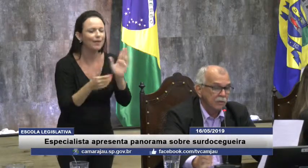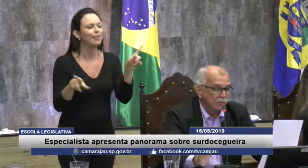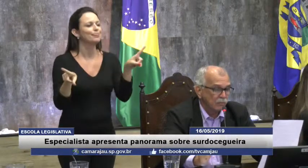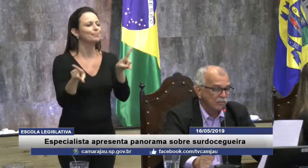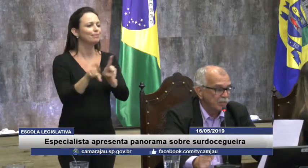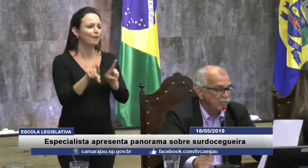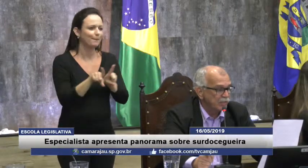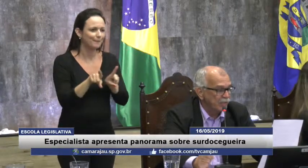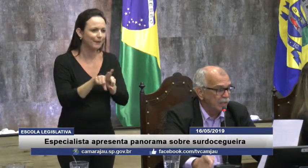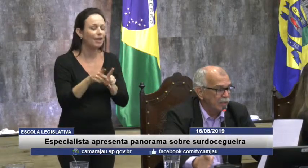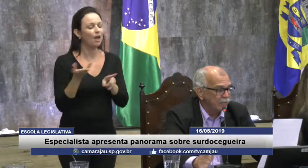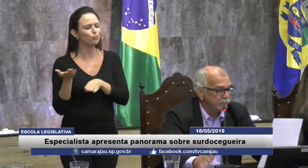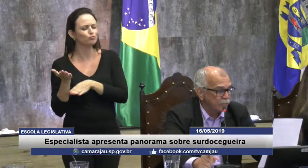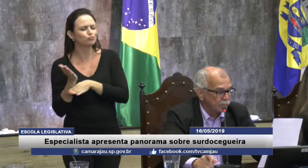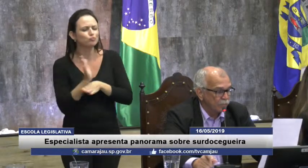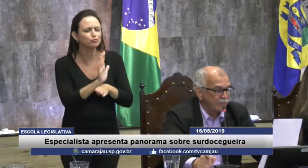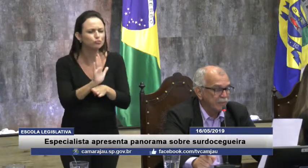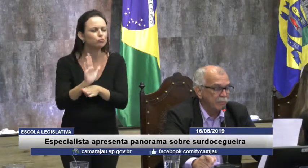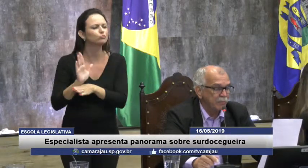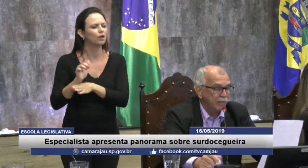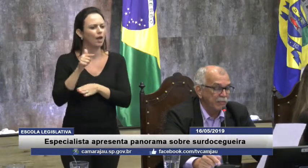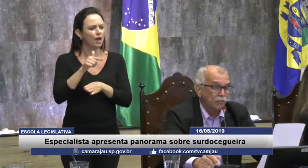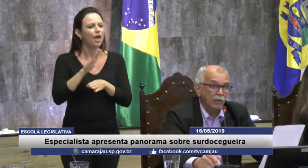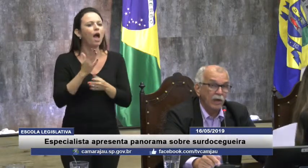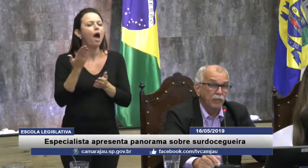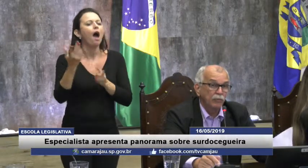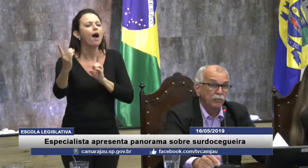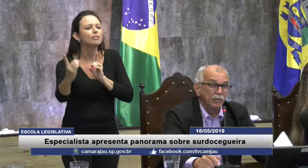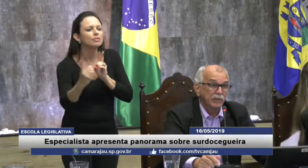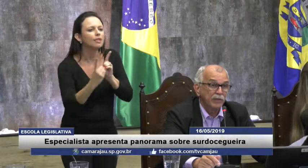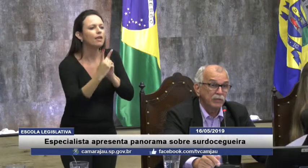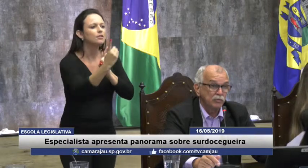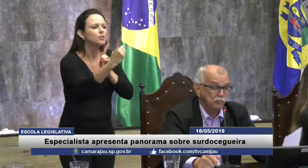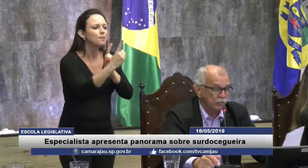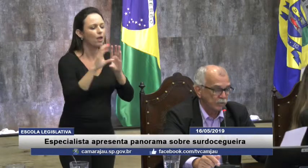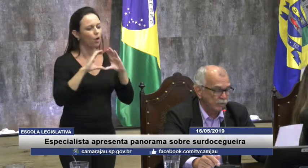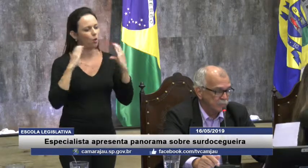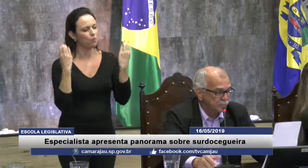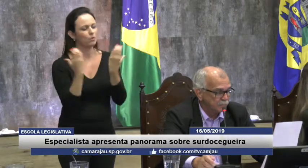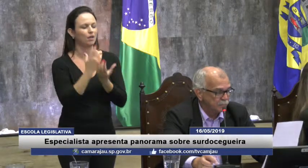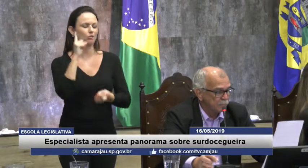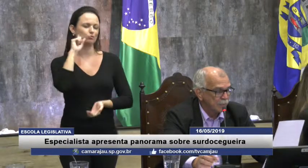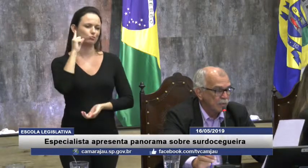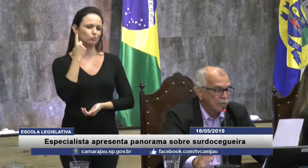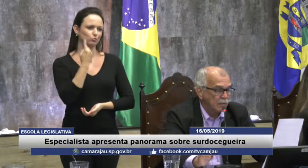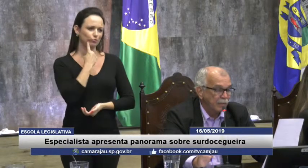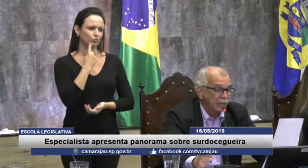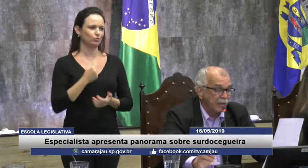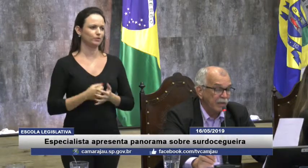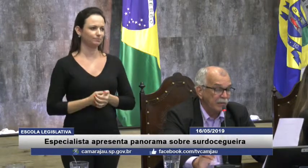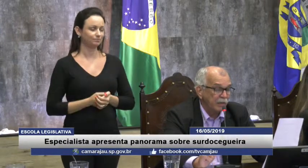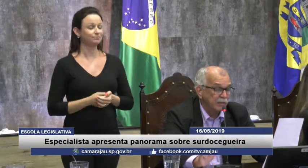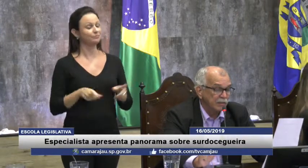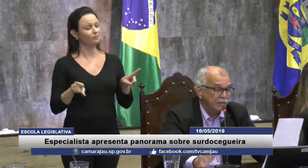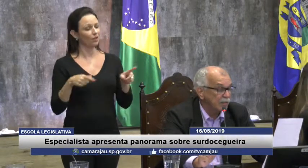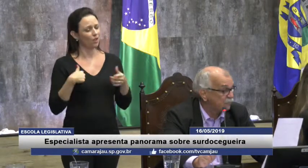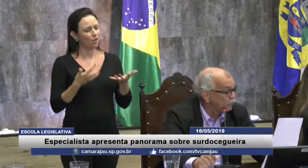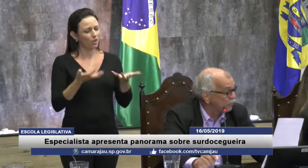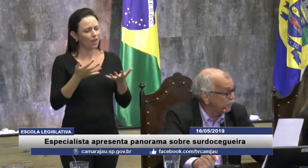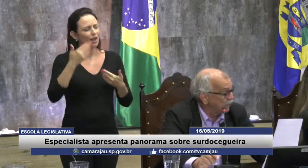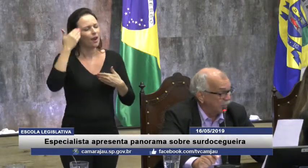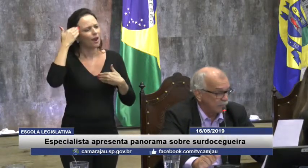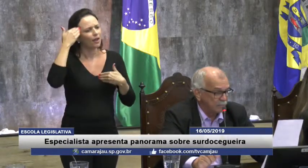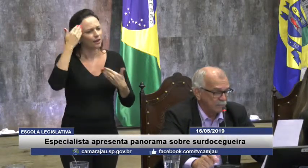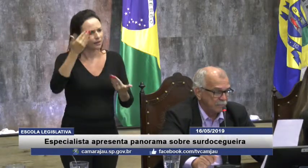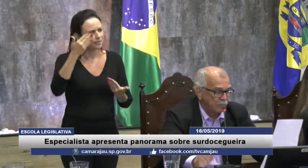também nos auxiliam no atendimento à comunidade surda. Também quero agradecer a